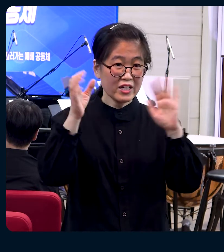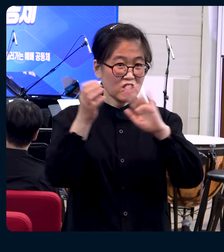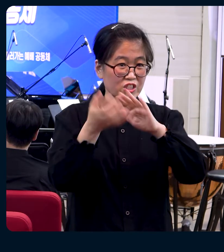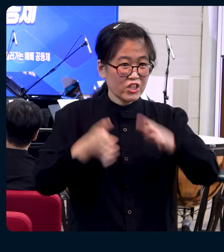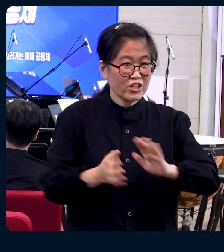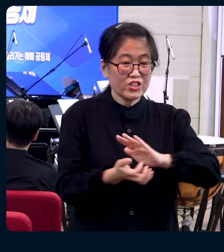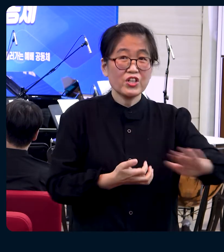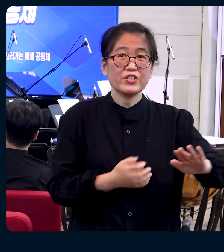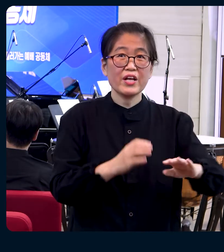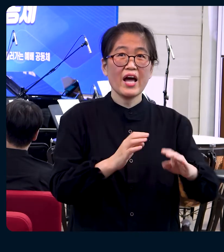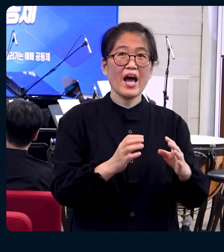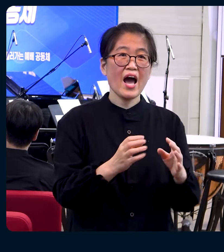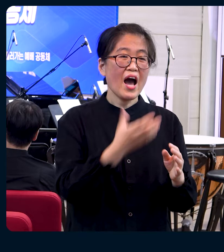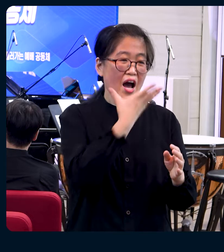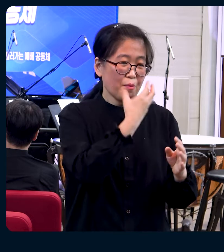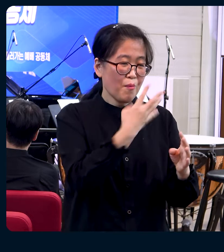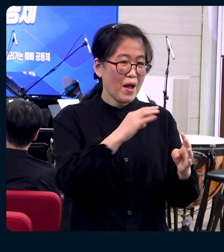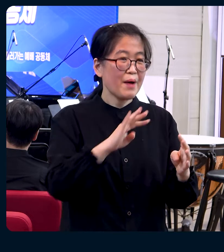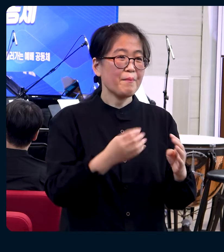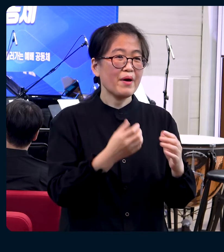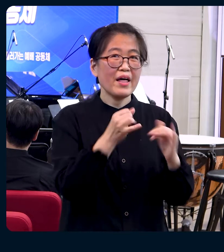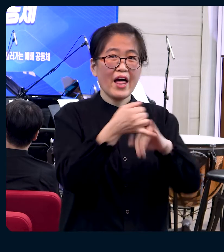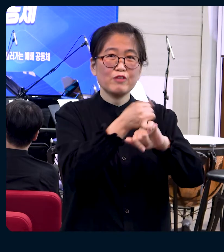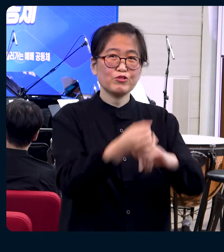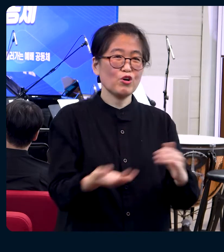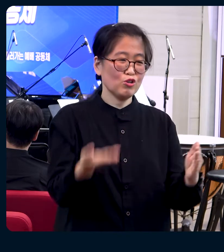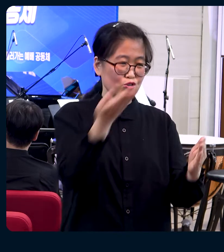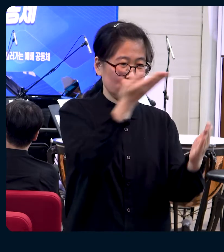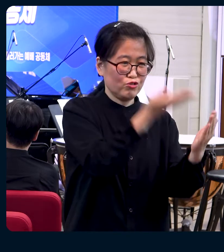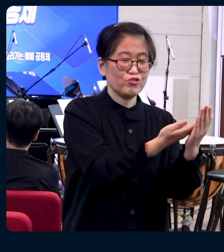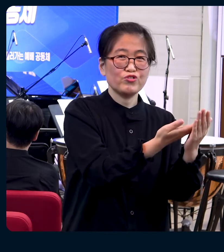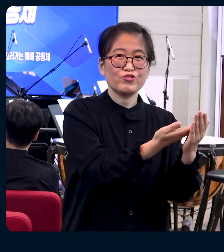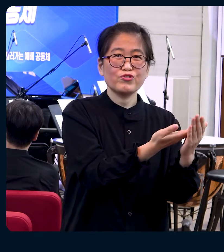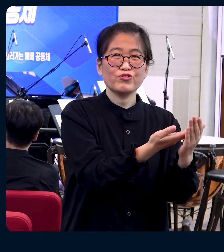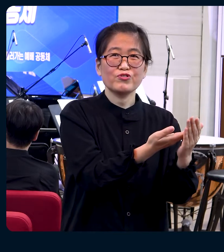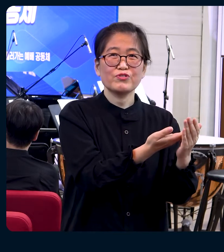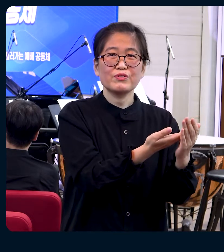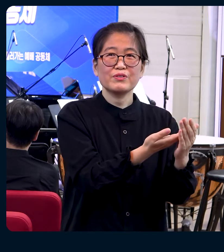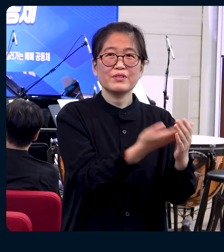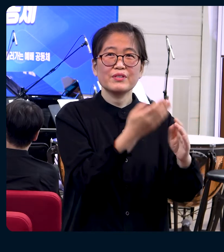모세가 태어나기도 전에 아브라함에게 약속을 주십니다. 받으세요. 네.